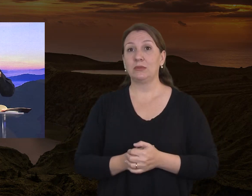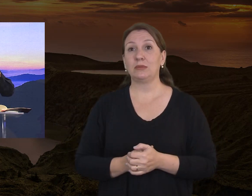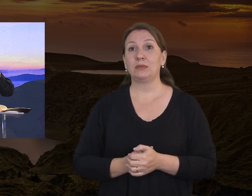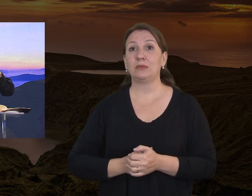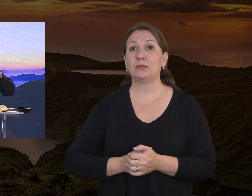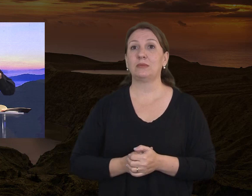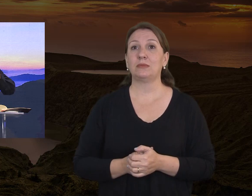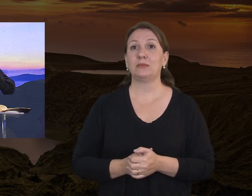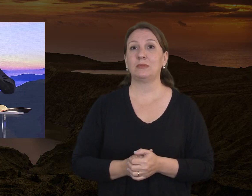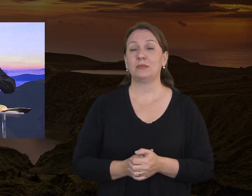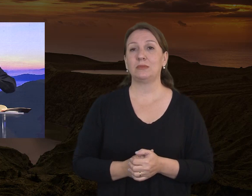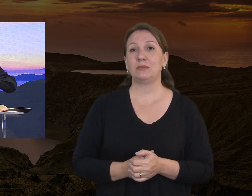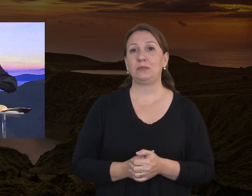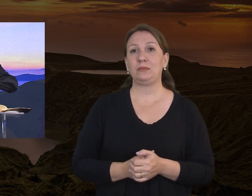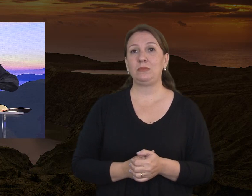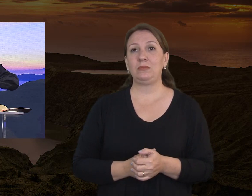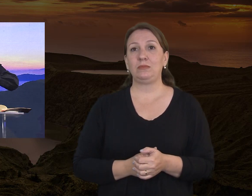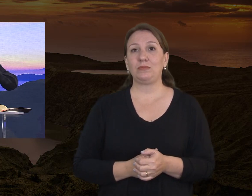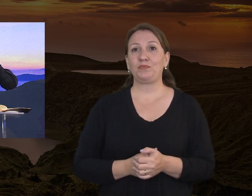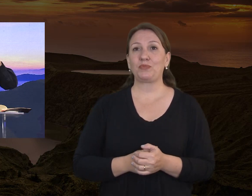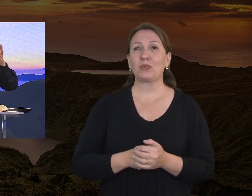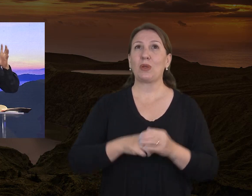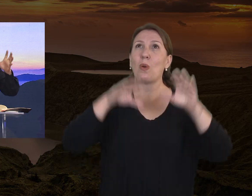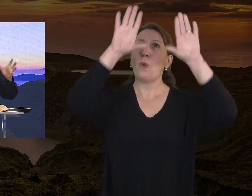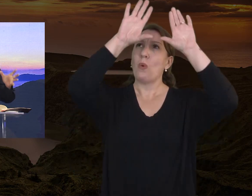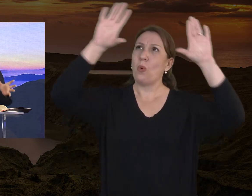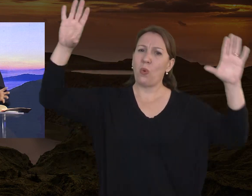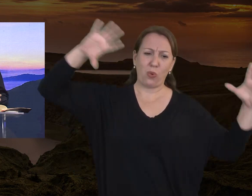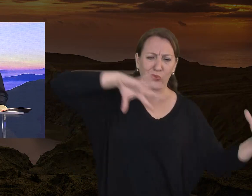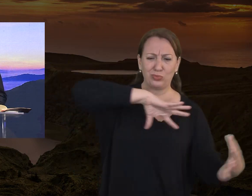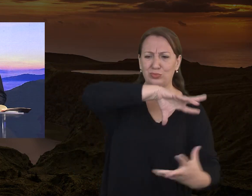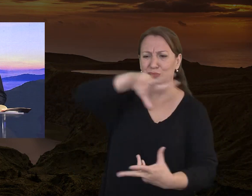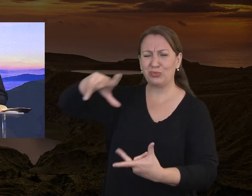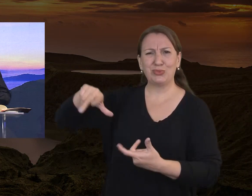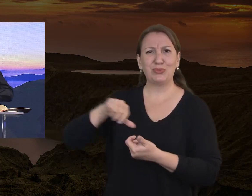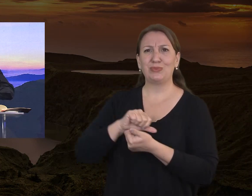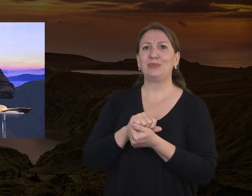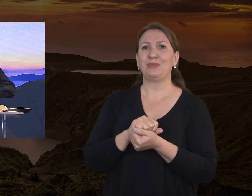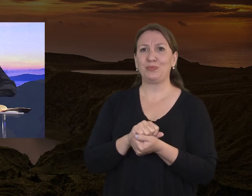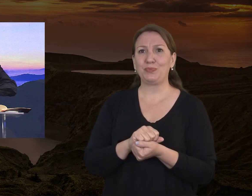que este universo, do lado positivo,